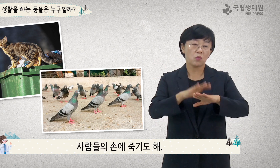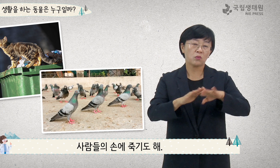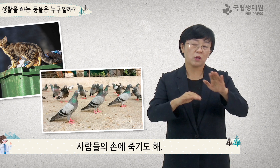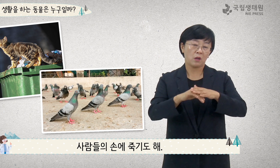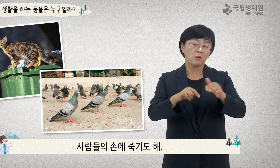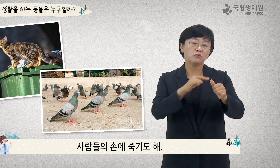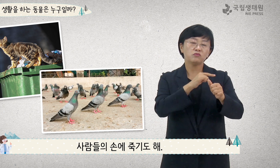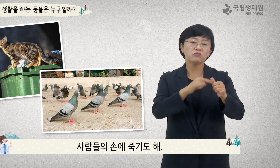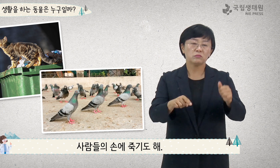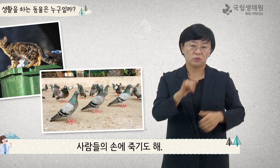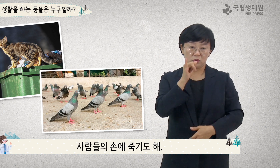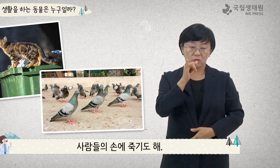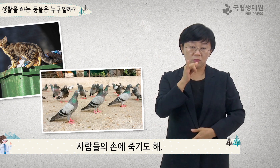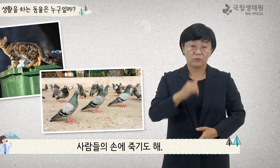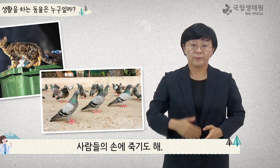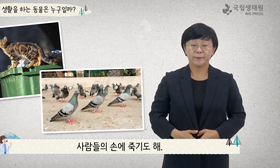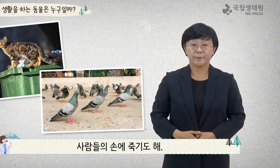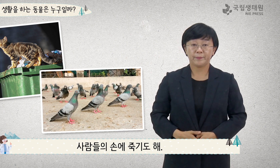사람들의 손에 죽기도 해.